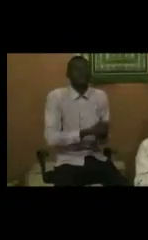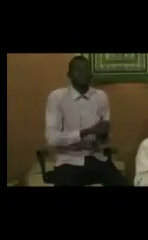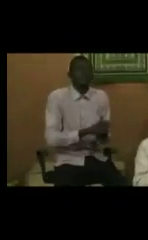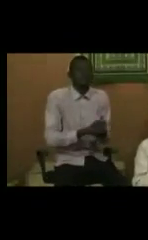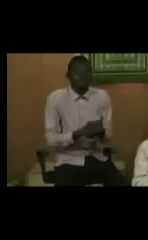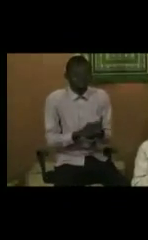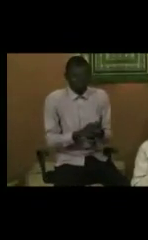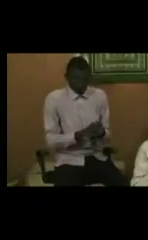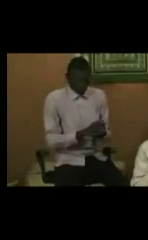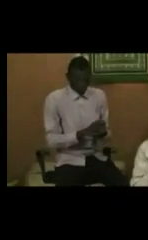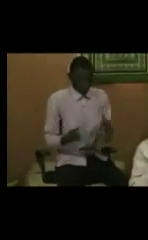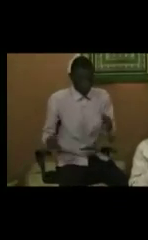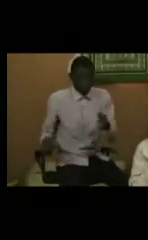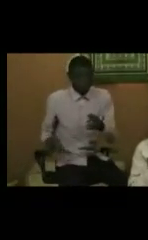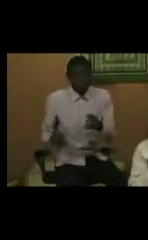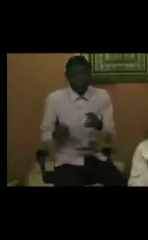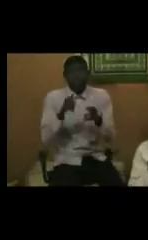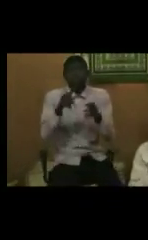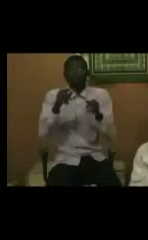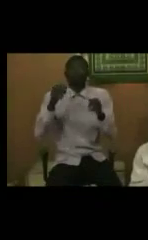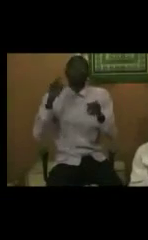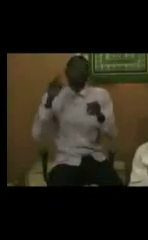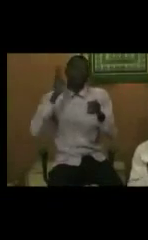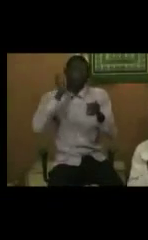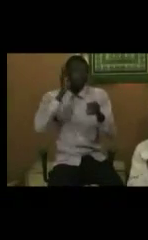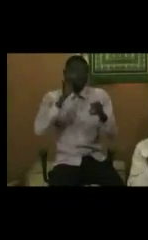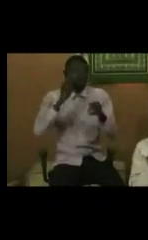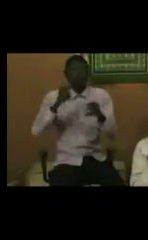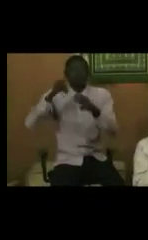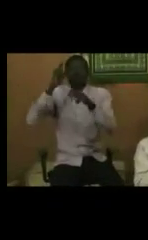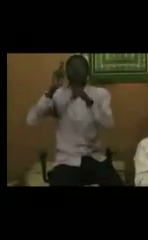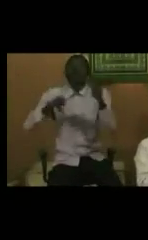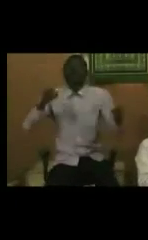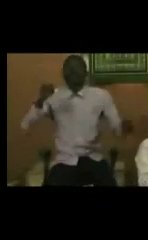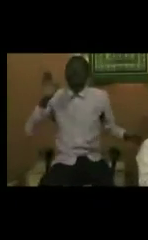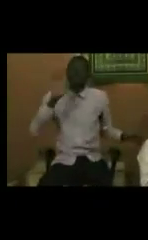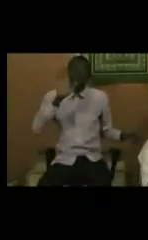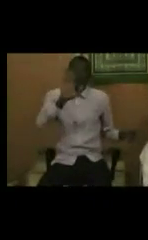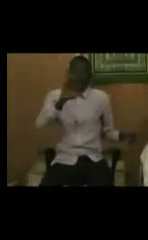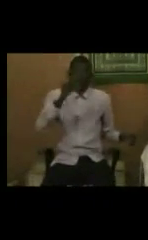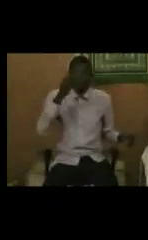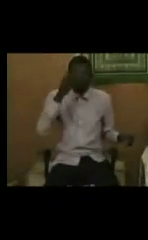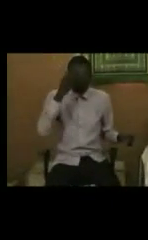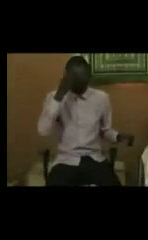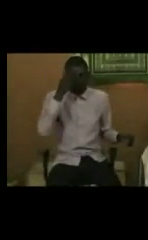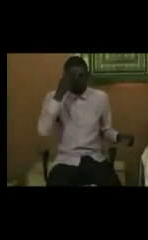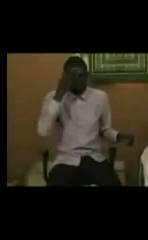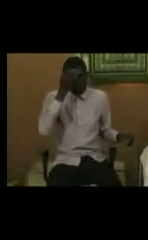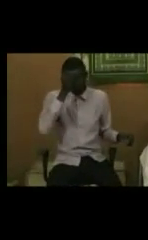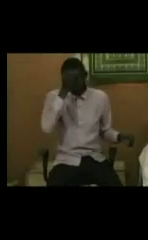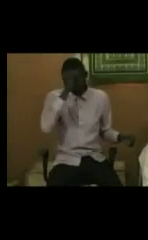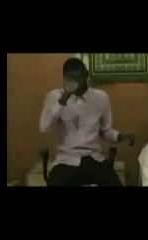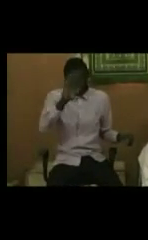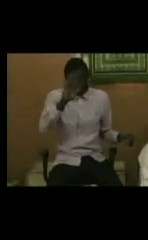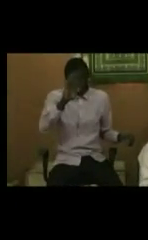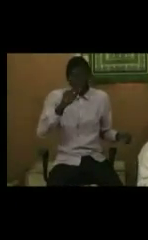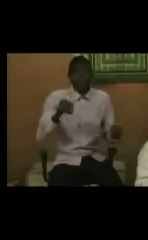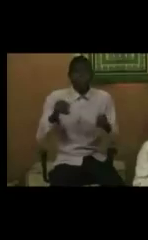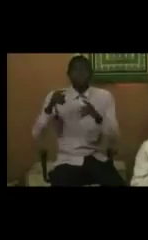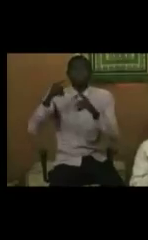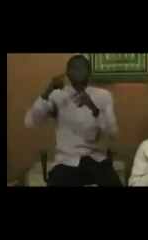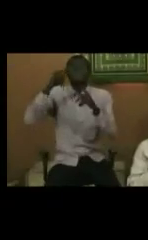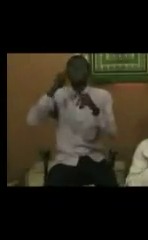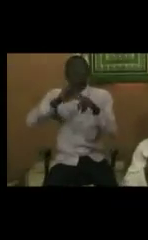a point to disqualify you lati kirun kosiru aja si